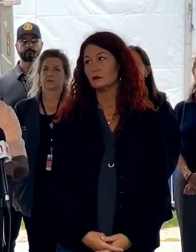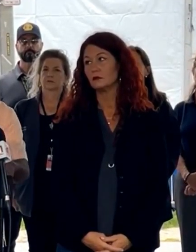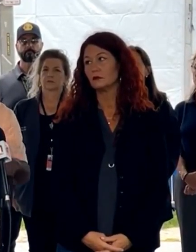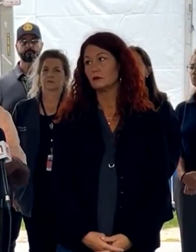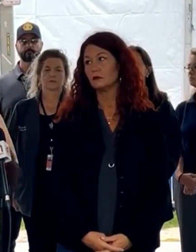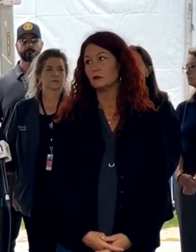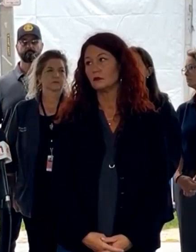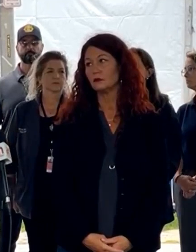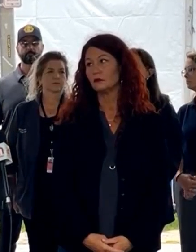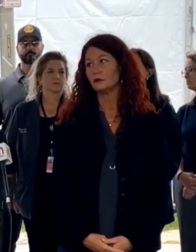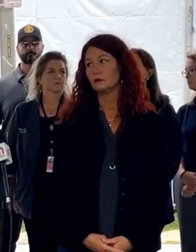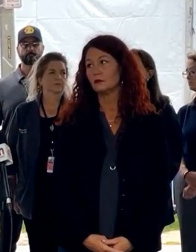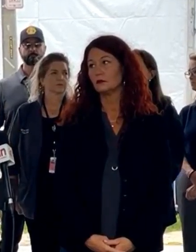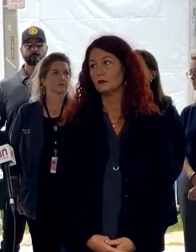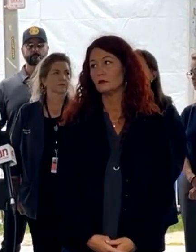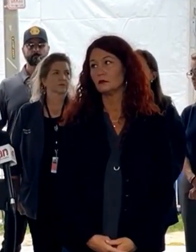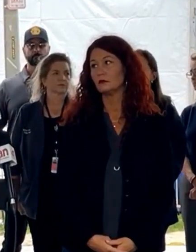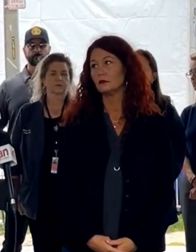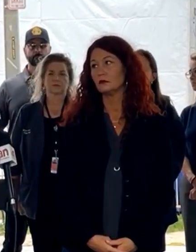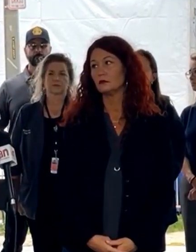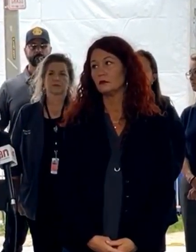pile.